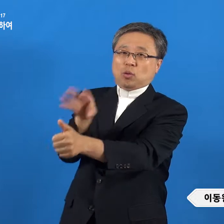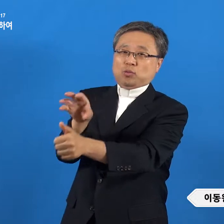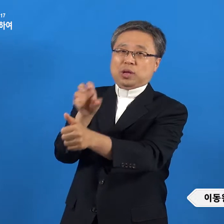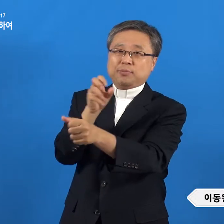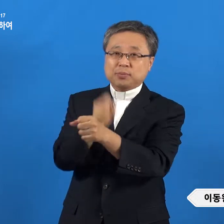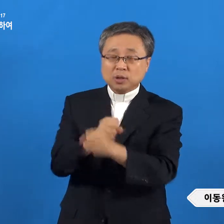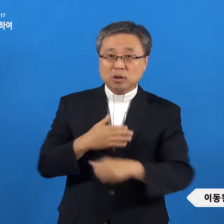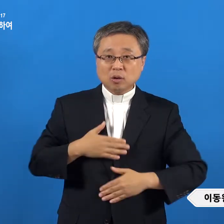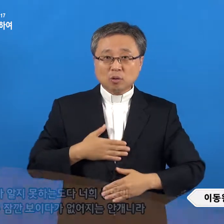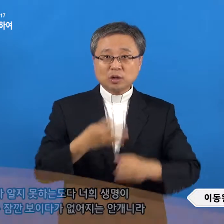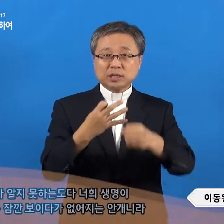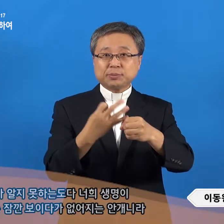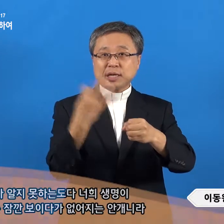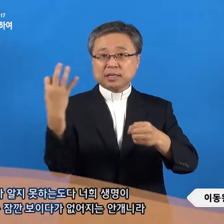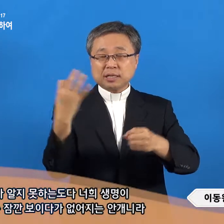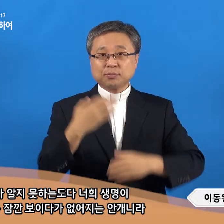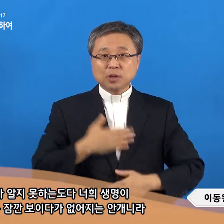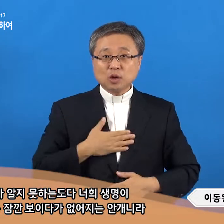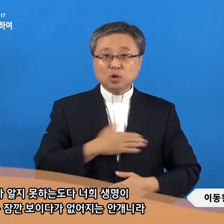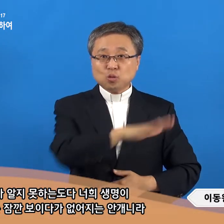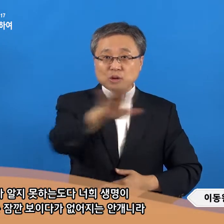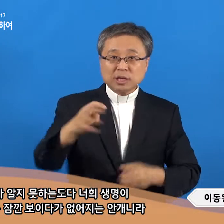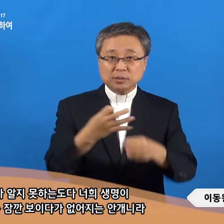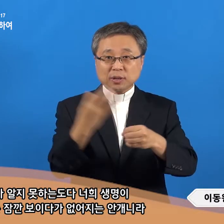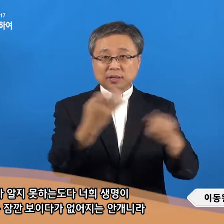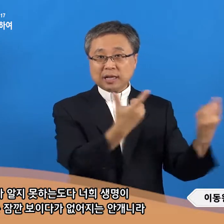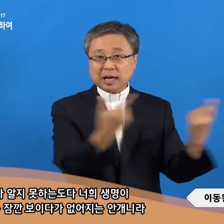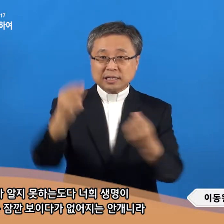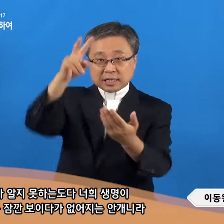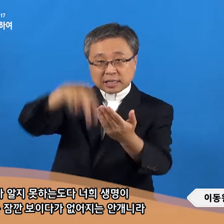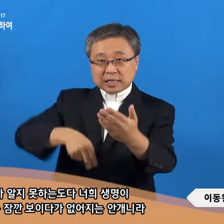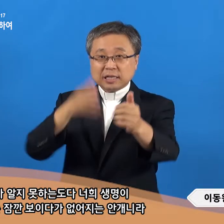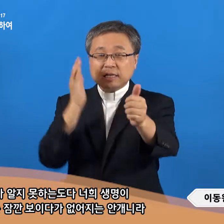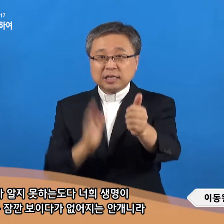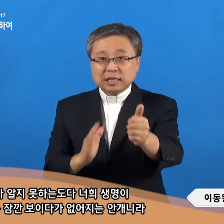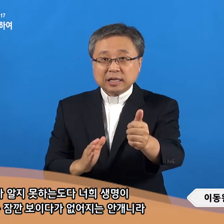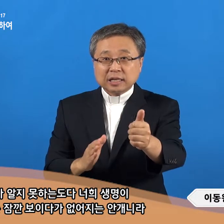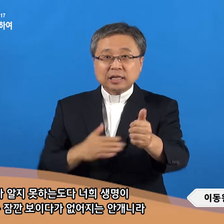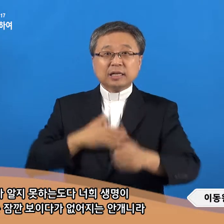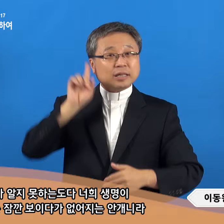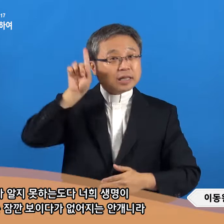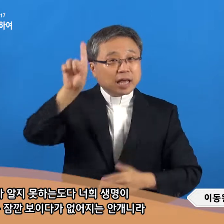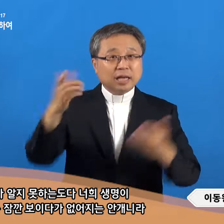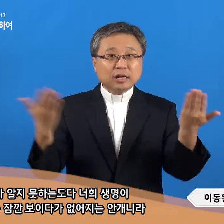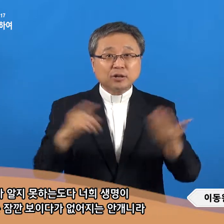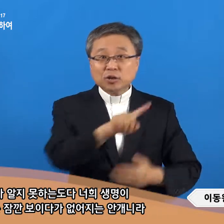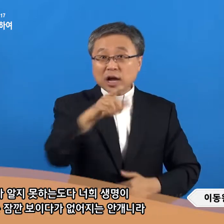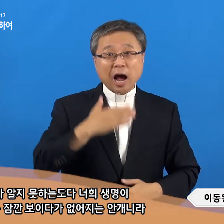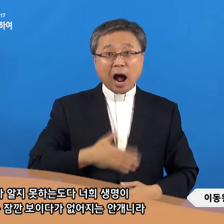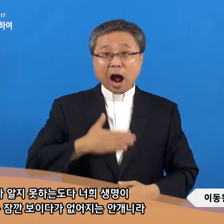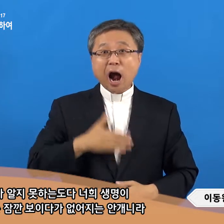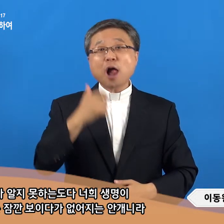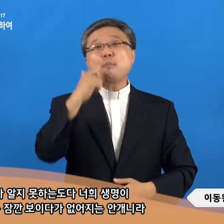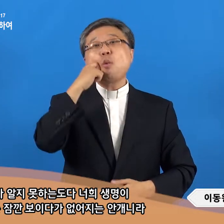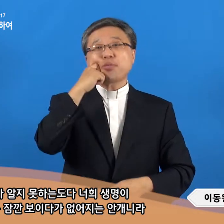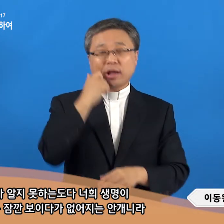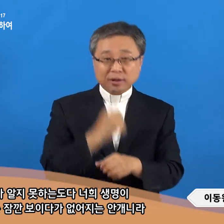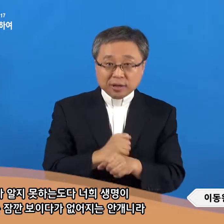그것이 14절이죠. 우리 14절을 다 같이 읽겠어요. 시작. 내일 일을 너희가 알지 못하는도다. 너희